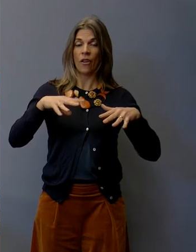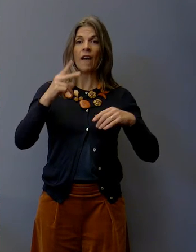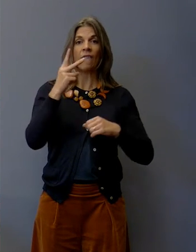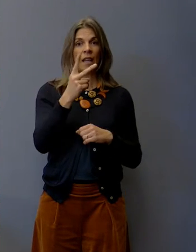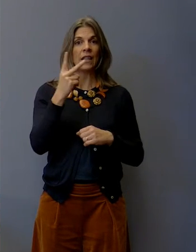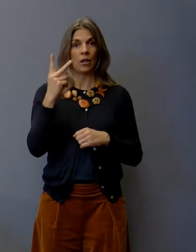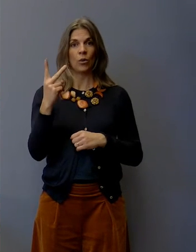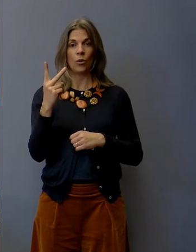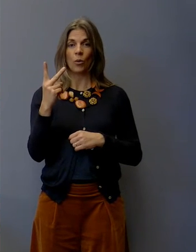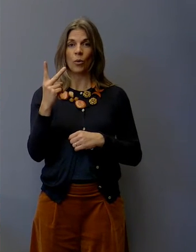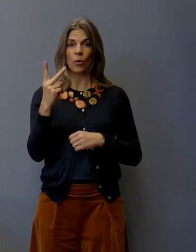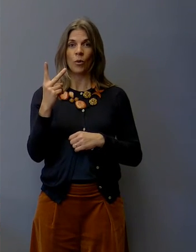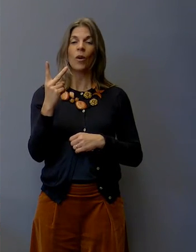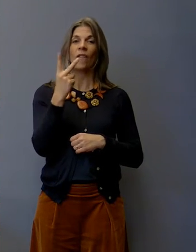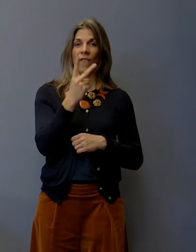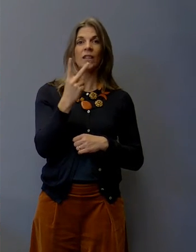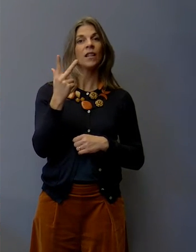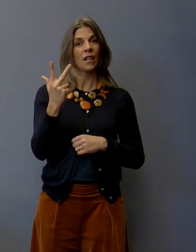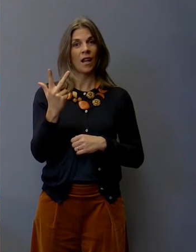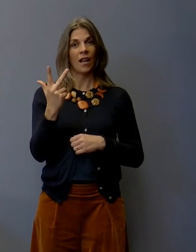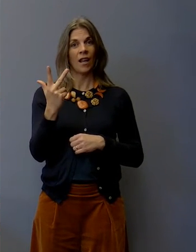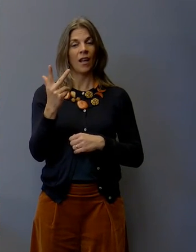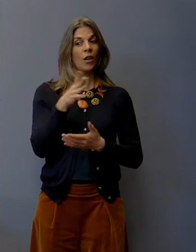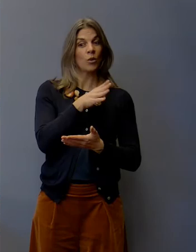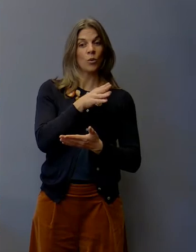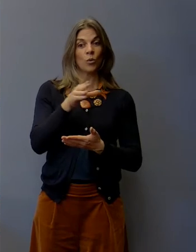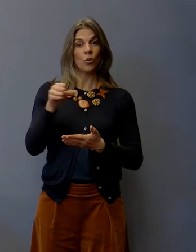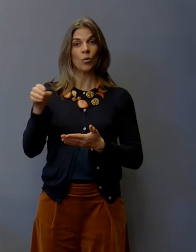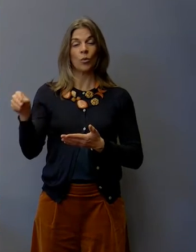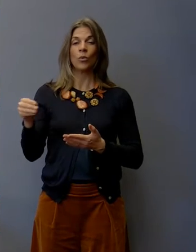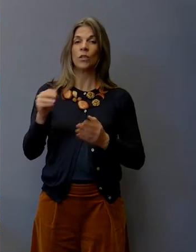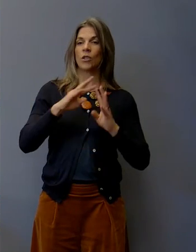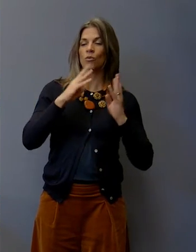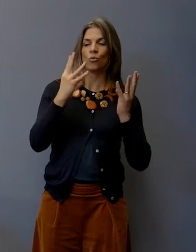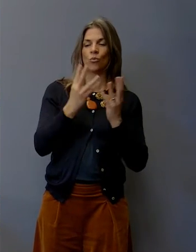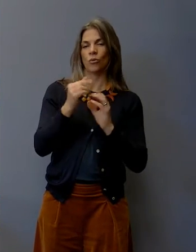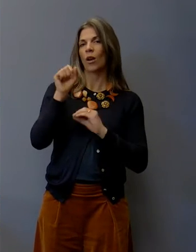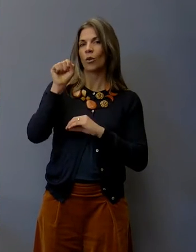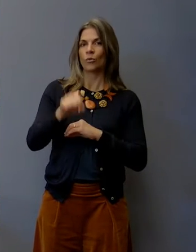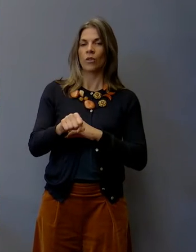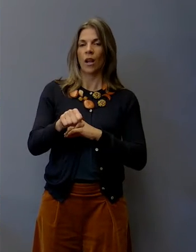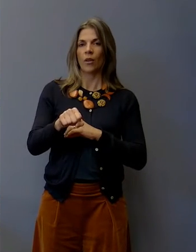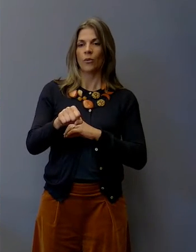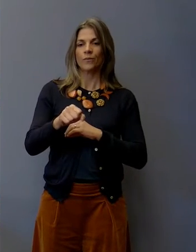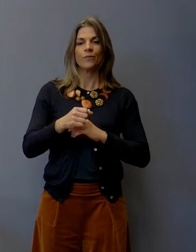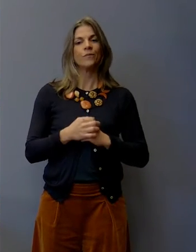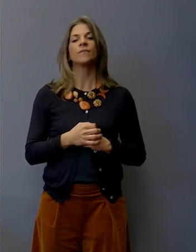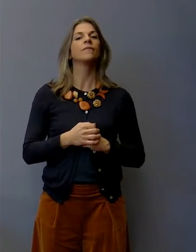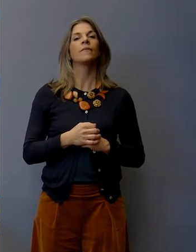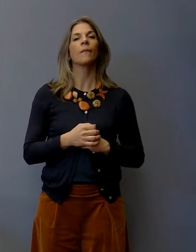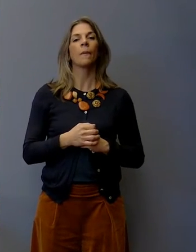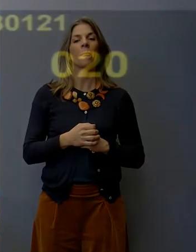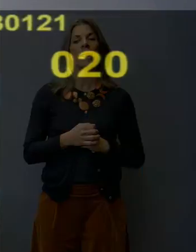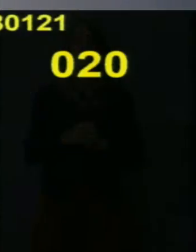il numero 23 tutti con parere contrario della giunta si